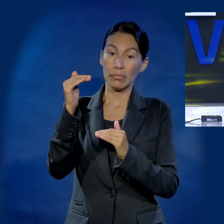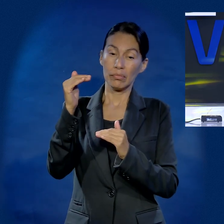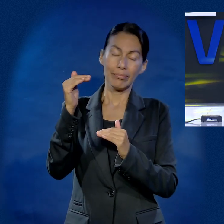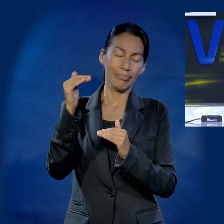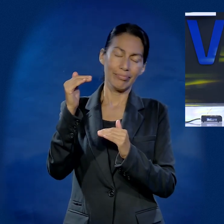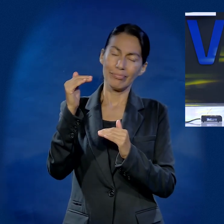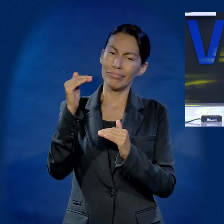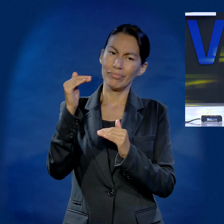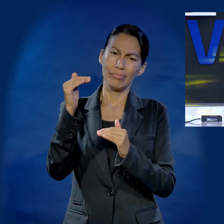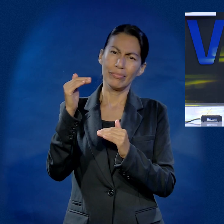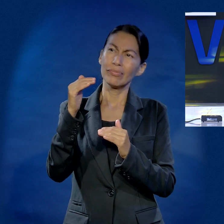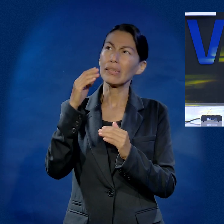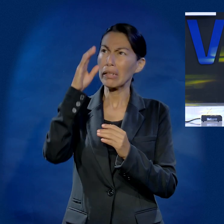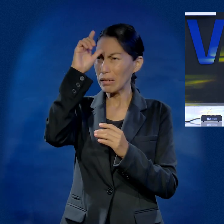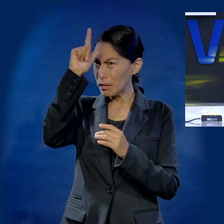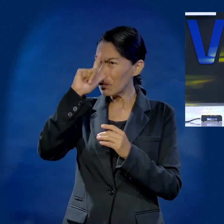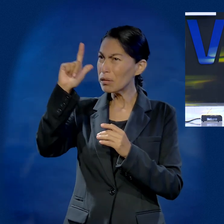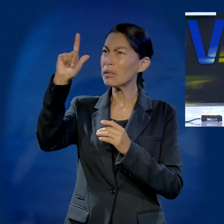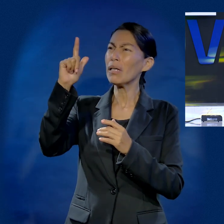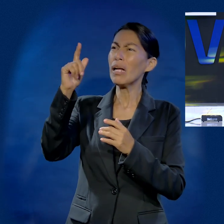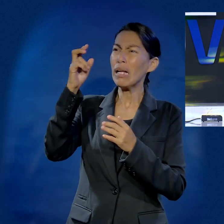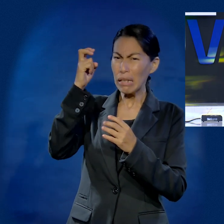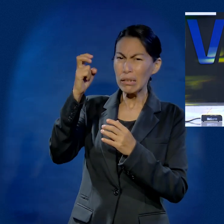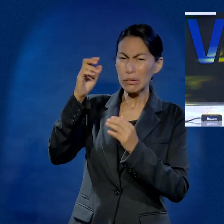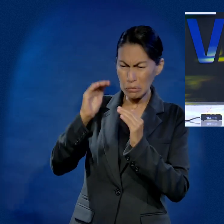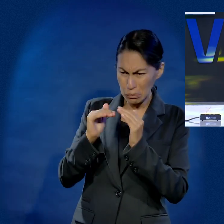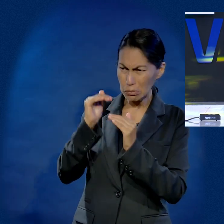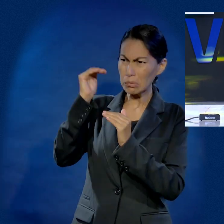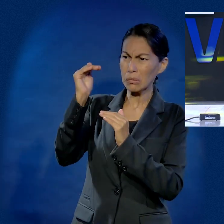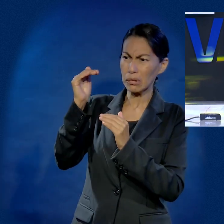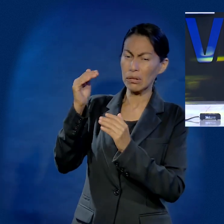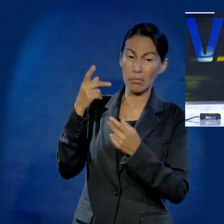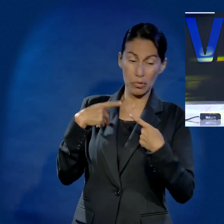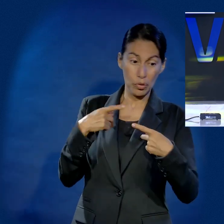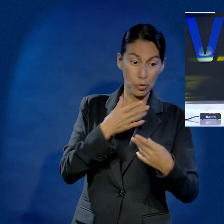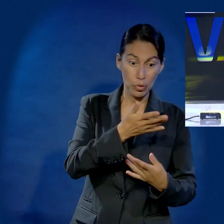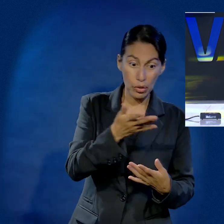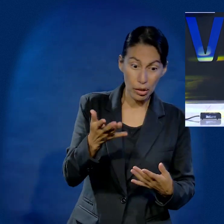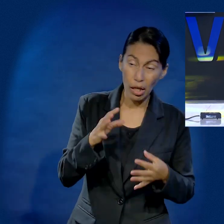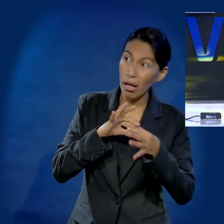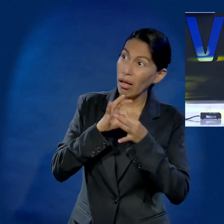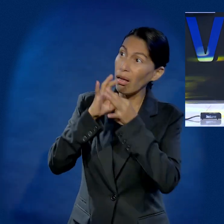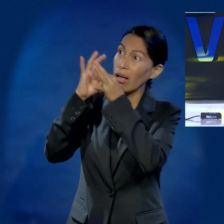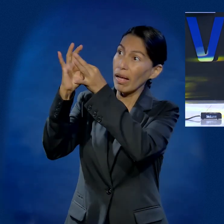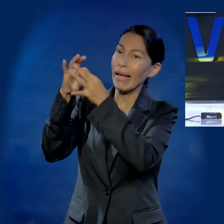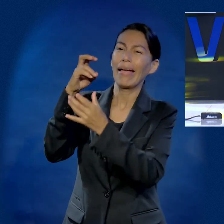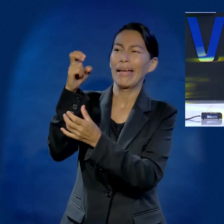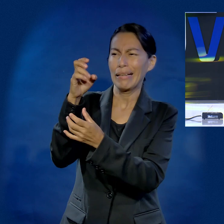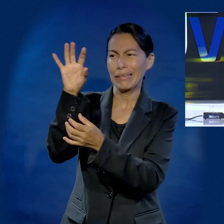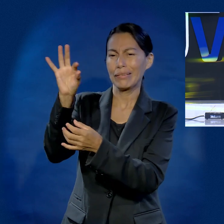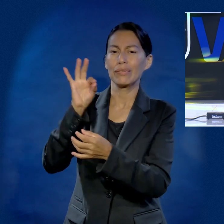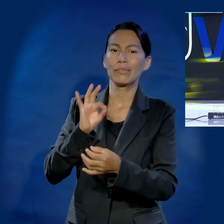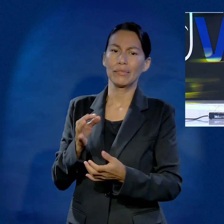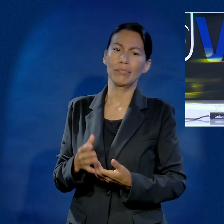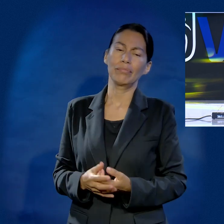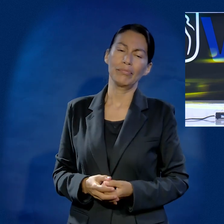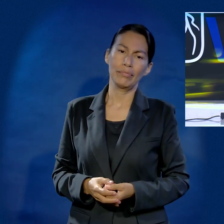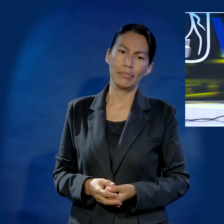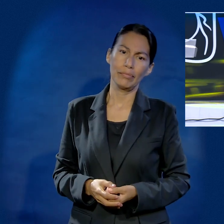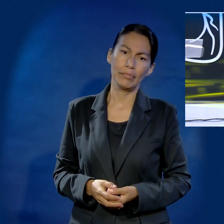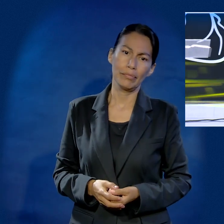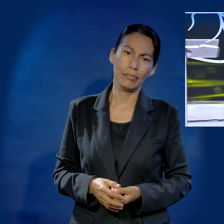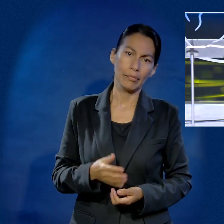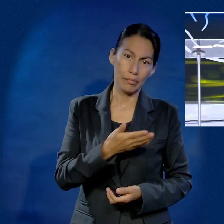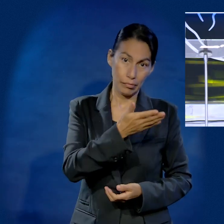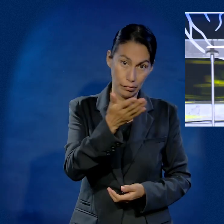físicas. Que tu expectativa sea elevada en lo espiritual, en lo emocional. ¿Qué tan sano está el muchacho? Ahí es donde tienes que apostarle.